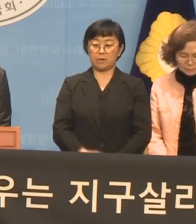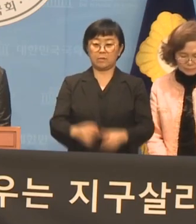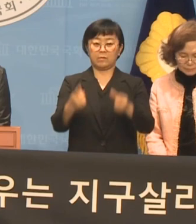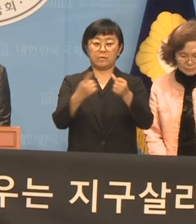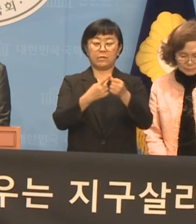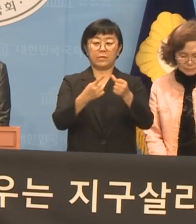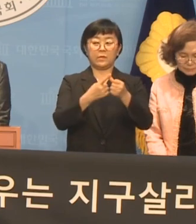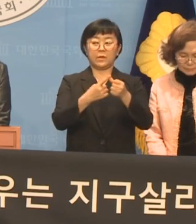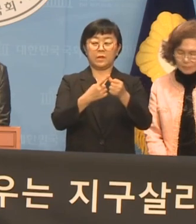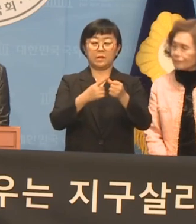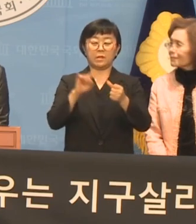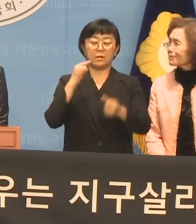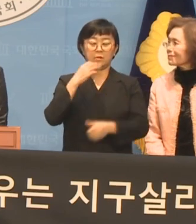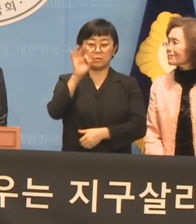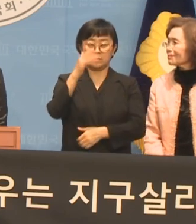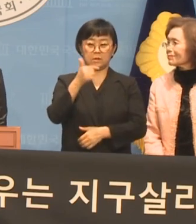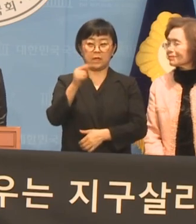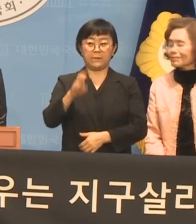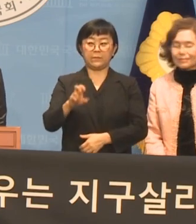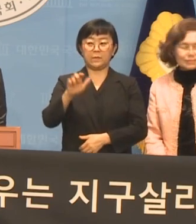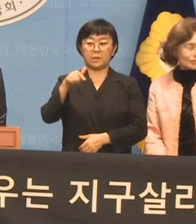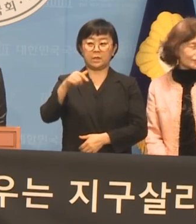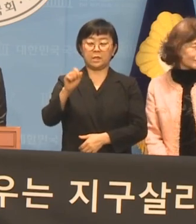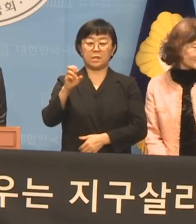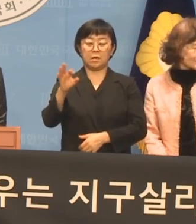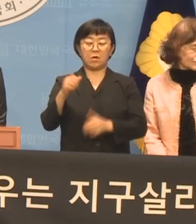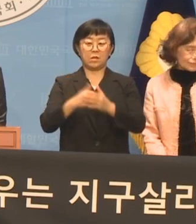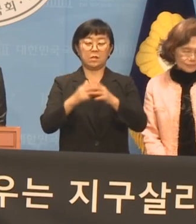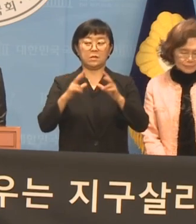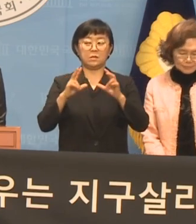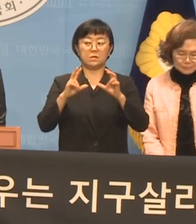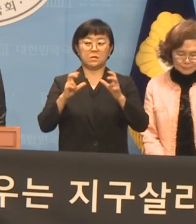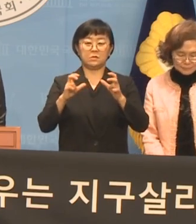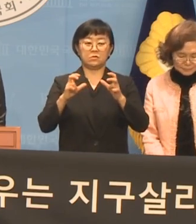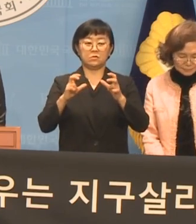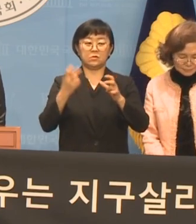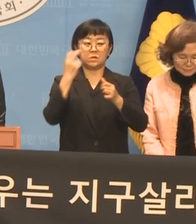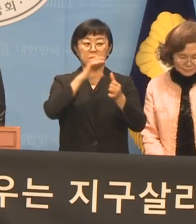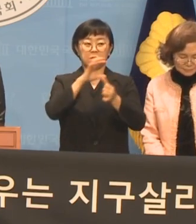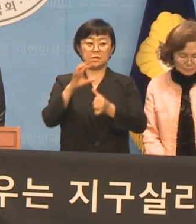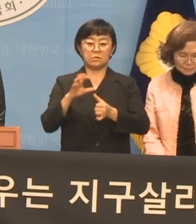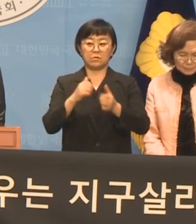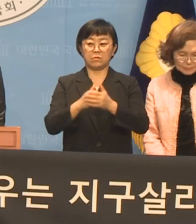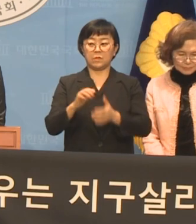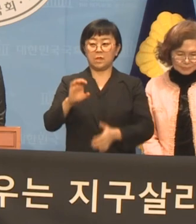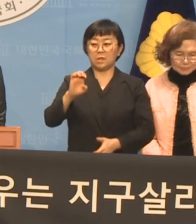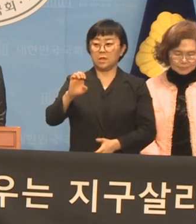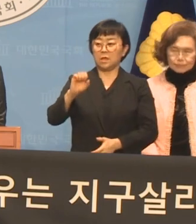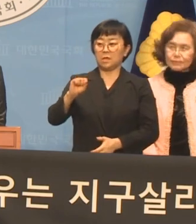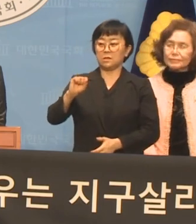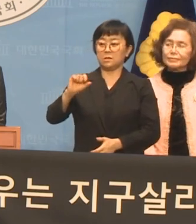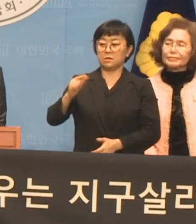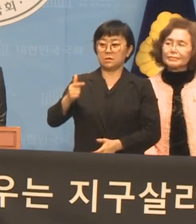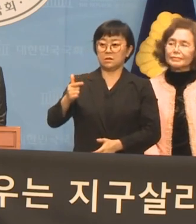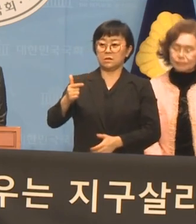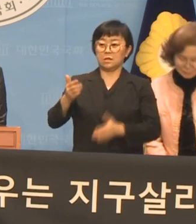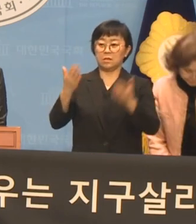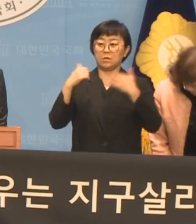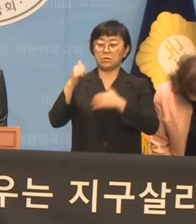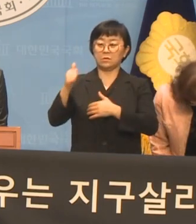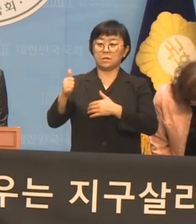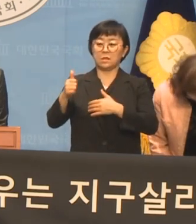번째 아티스티선 남기영, 지구지킴이 에코맘 이은경, ESG 탄소중립 교장